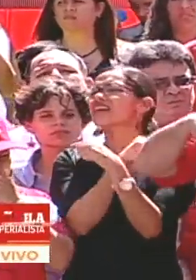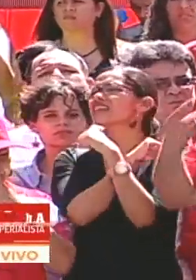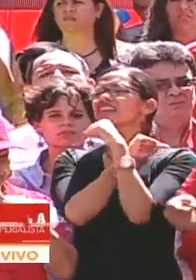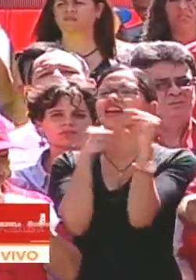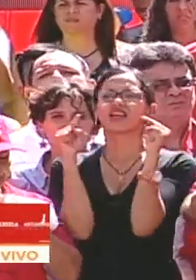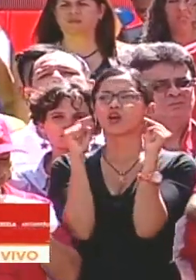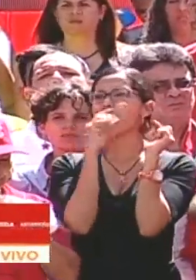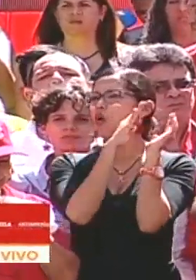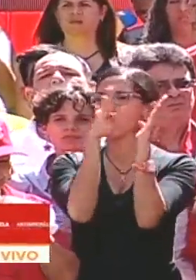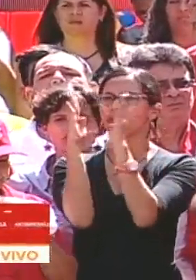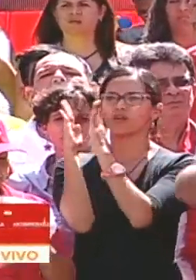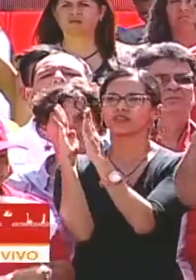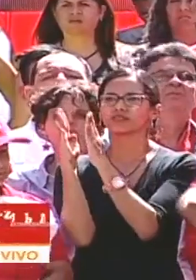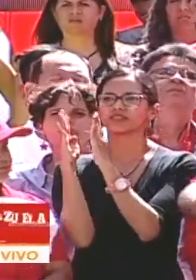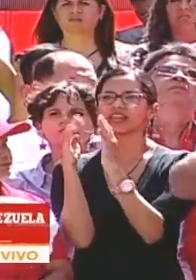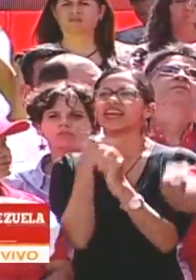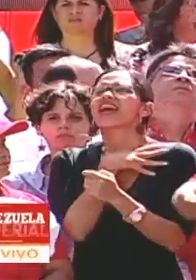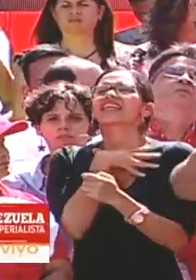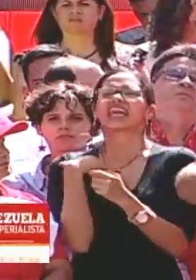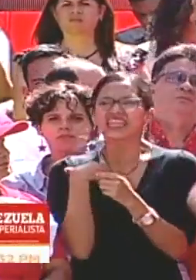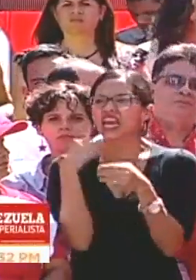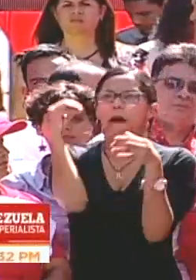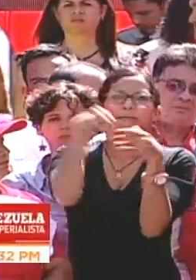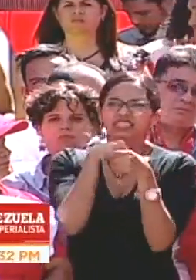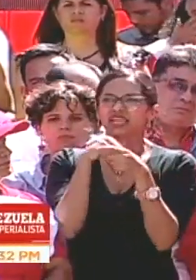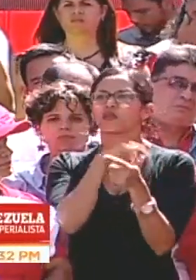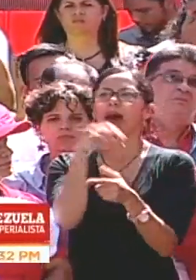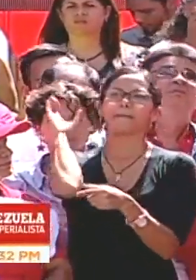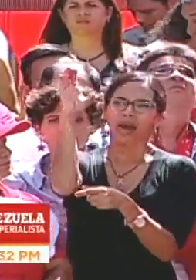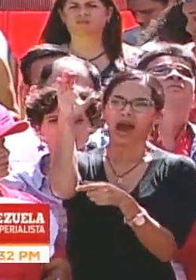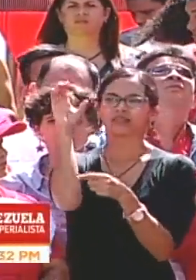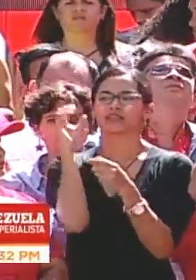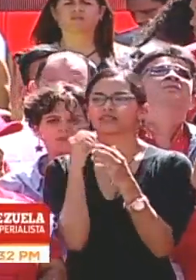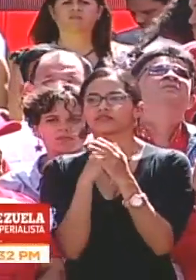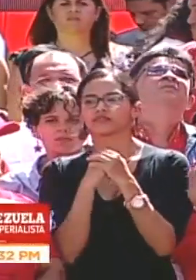en ningún organismo que quiera meterse en nuestra patria.